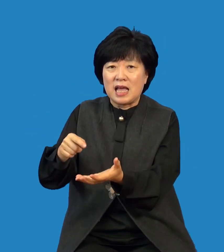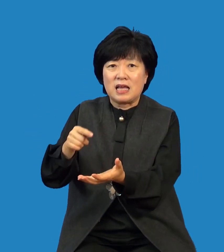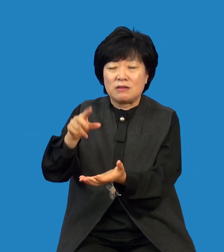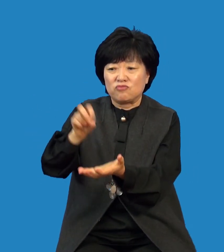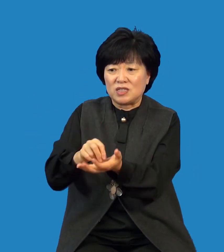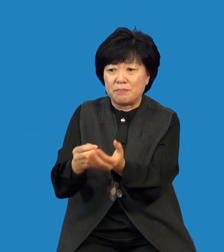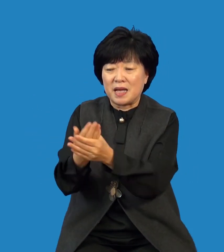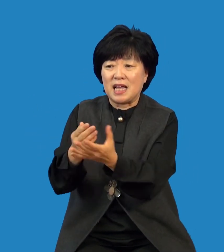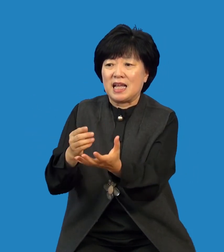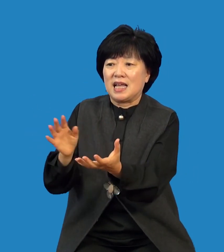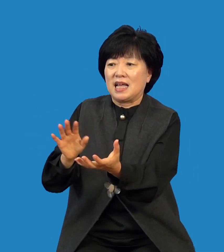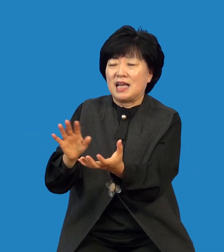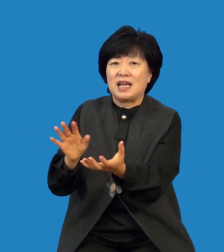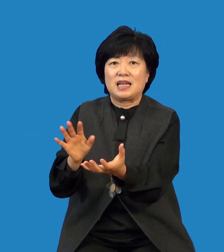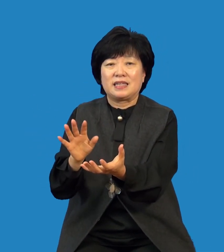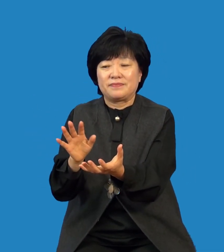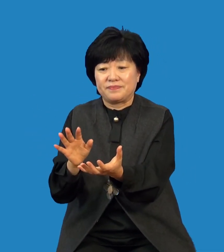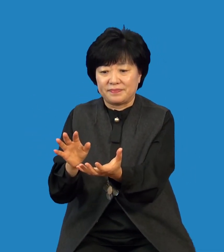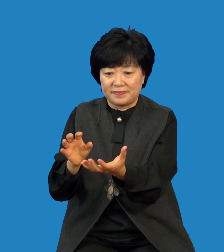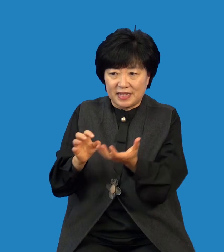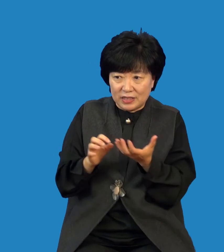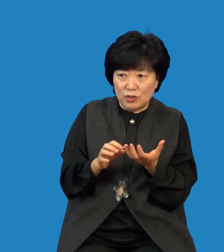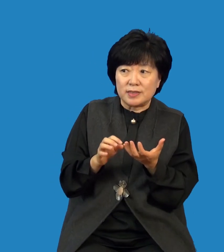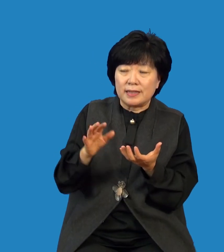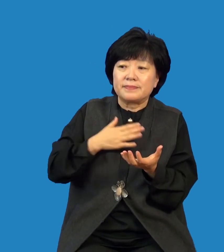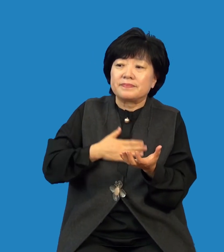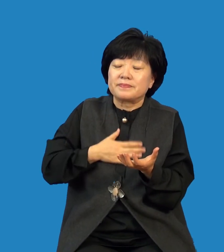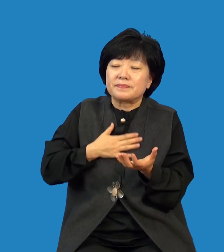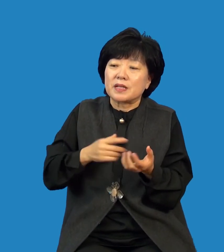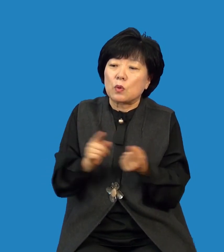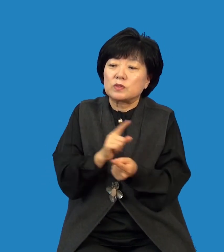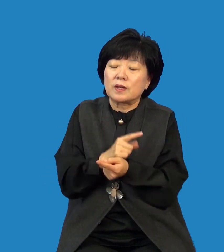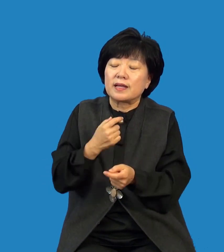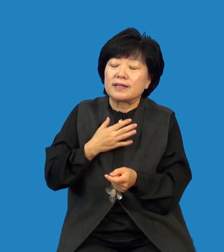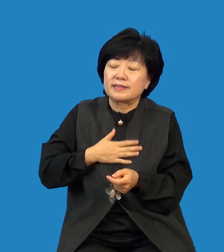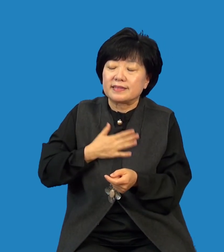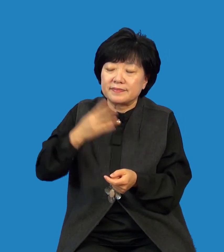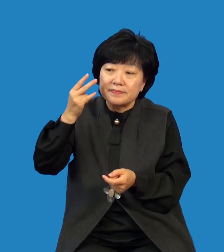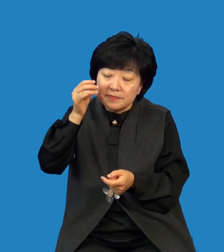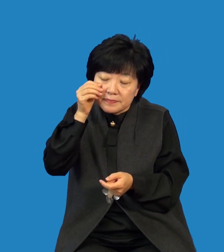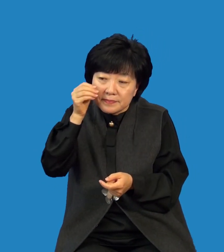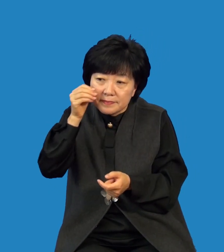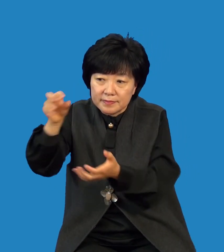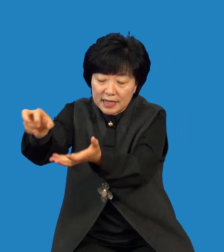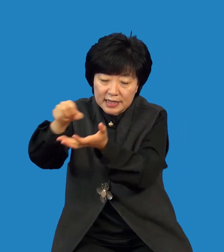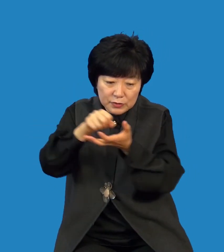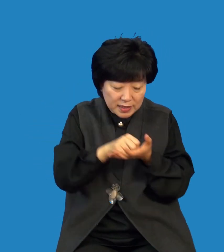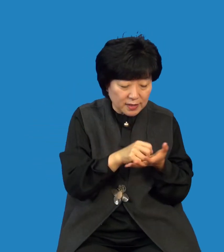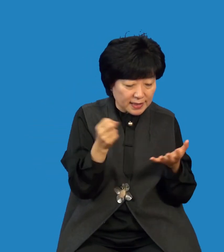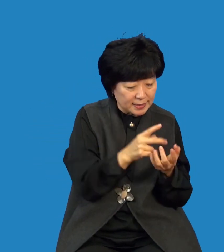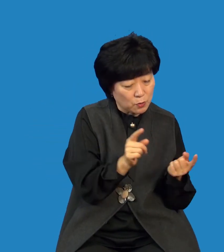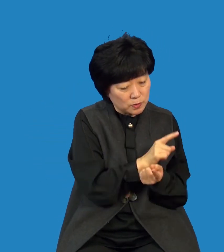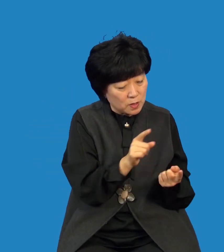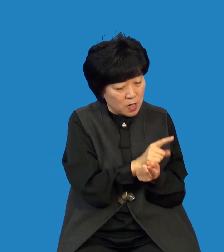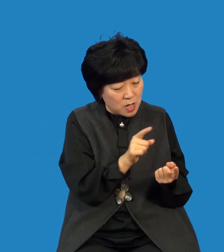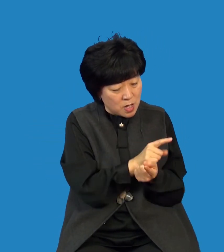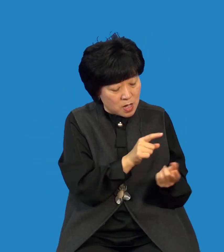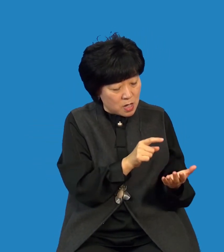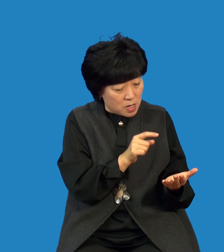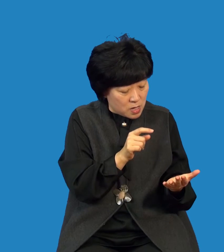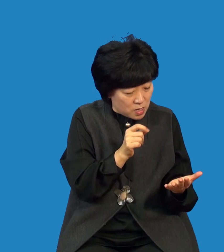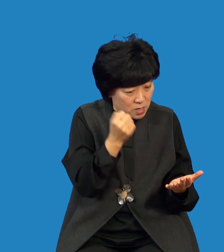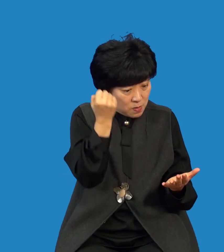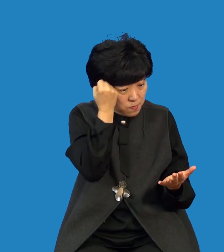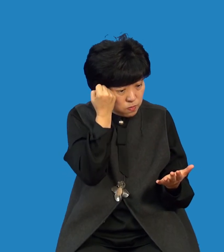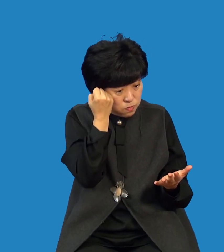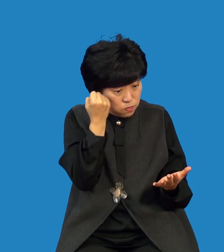그래서 왔는데 이게 고칠 수 있는 문제가 아니더라고. 보니까 제가 빅 미스테이크를 저지른 거예요. 큰 실수를 저지른 거야. 그래서 하여간 이걸 고쳐야지만 이제 졸업할 수